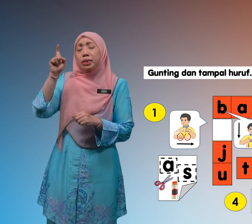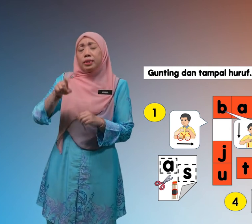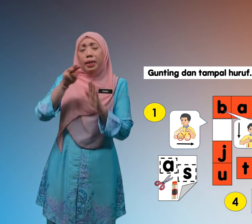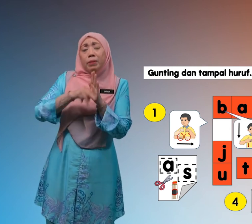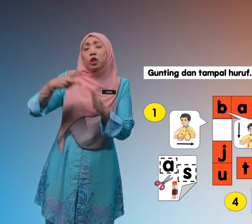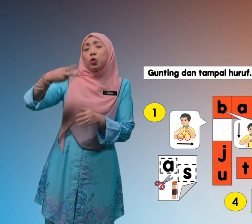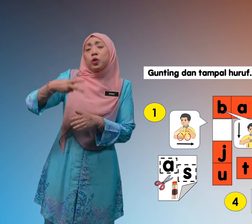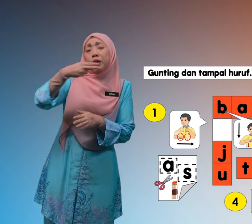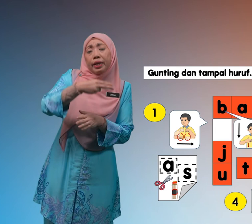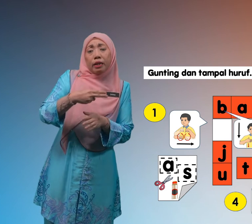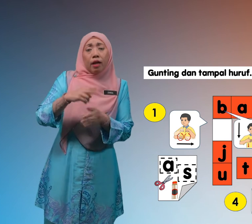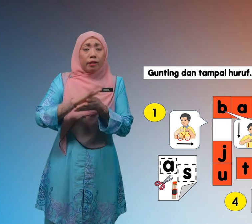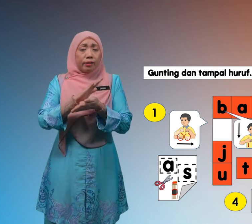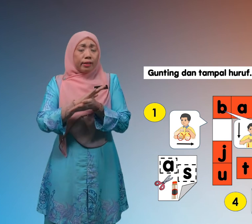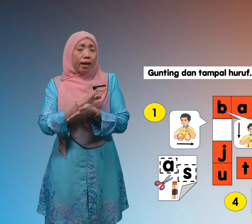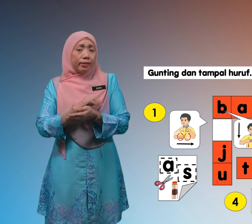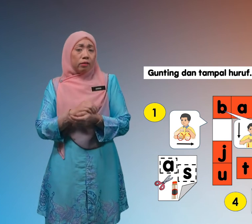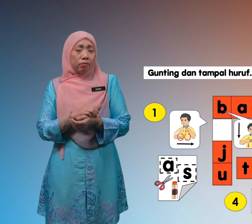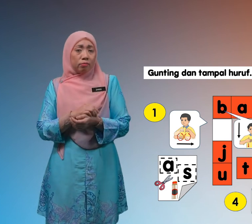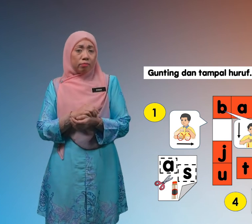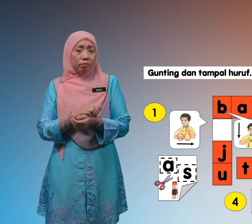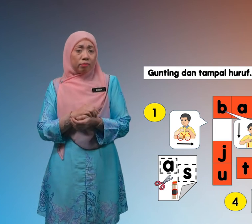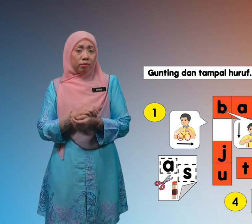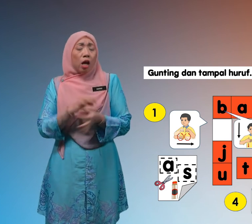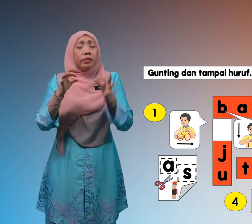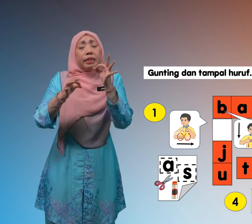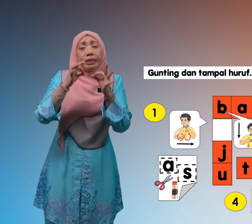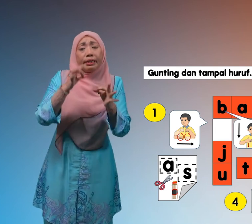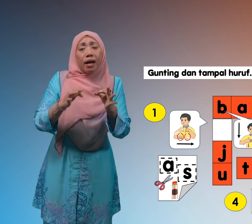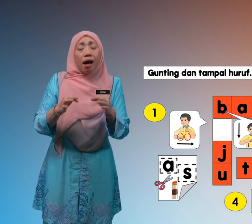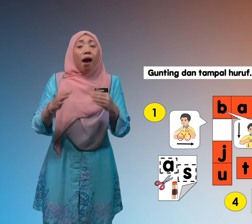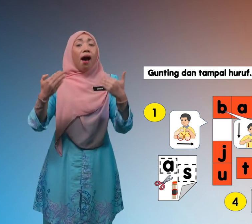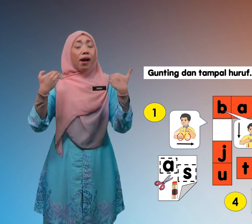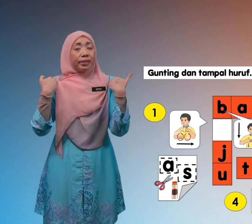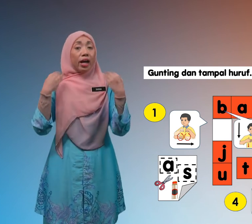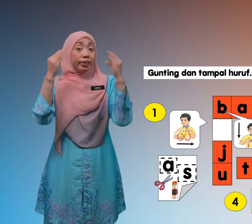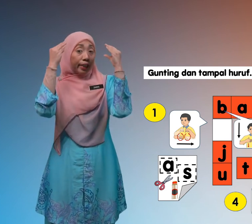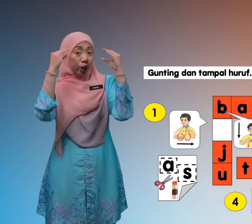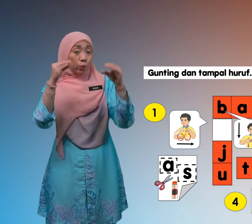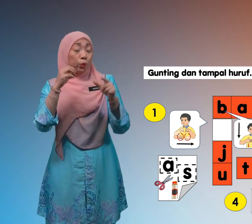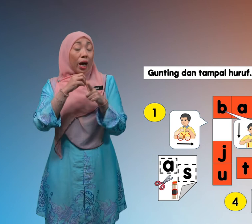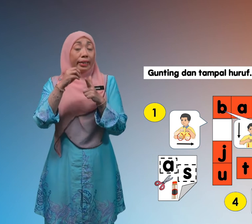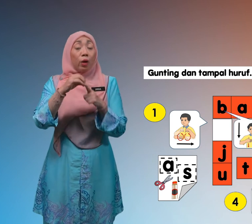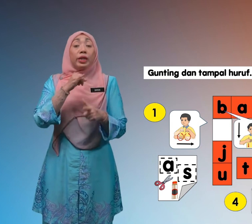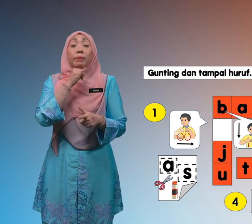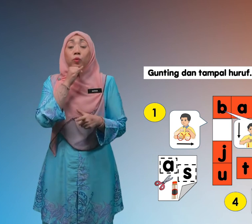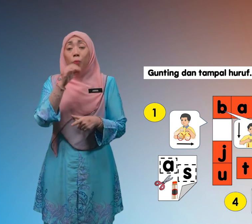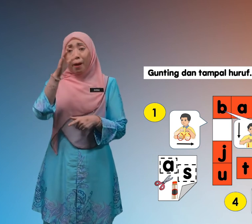mesti menggunting kertas. Jika ada cikgu atau ibu